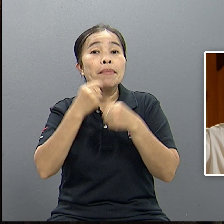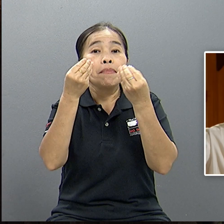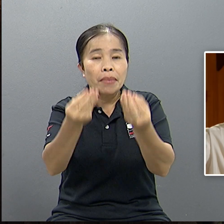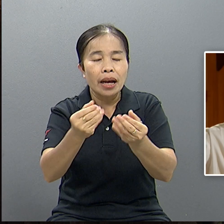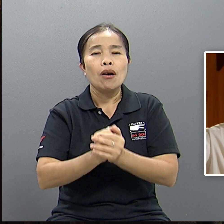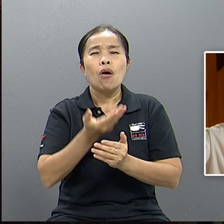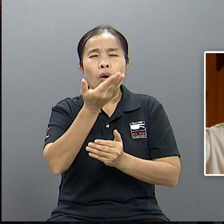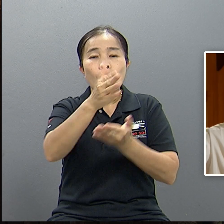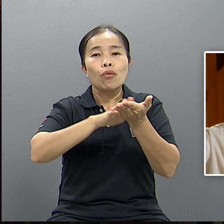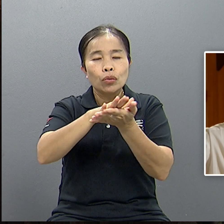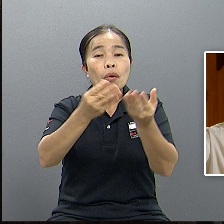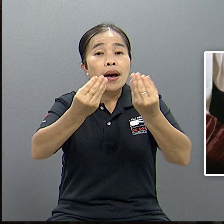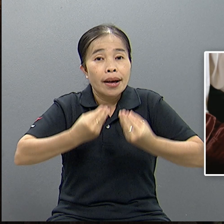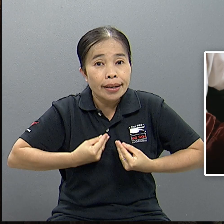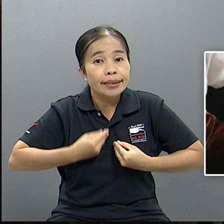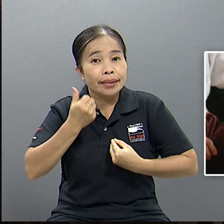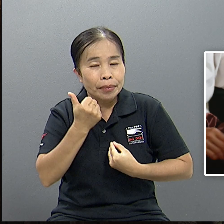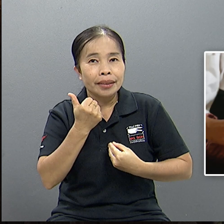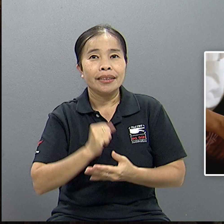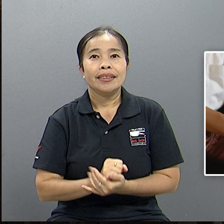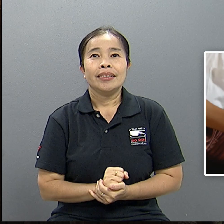โหสิกรรมให้กระผมด้วยเถิด